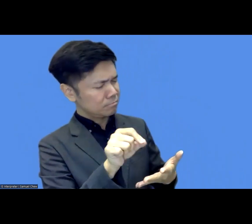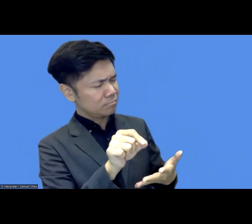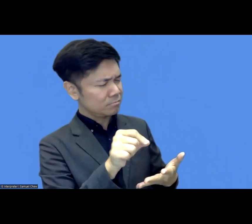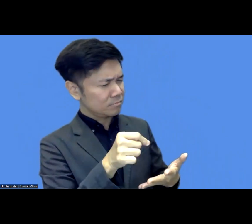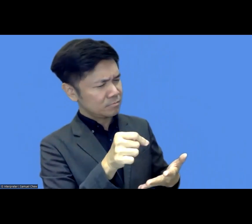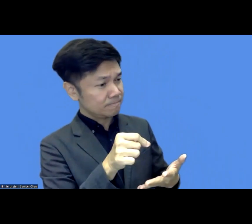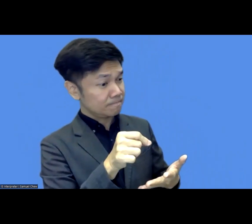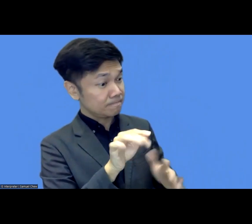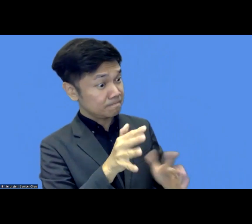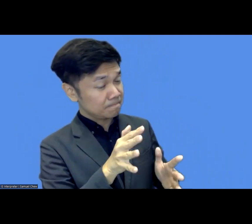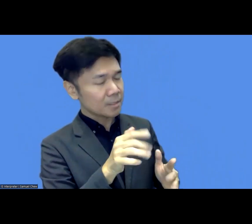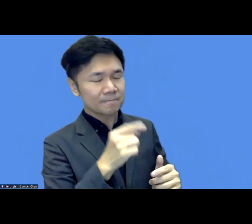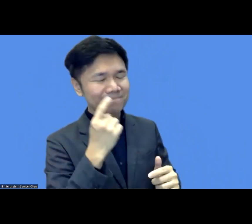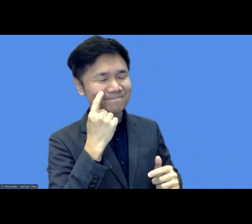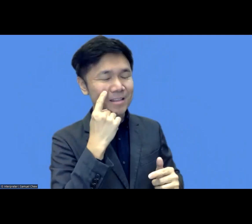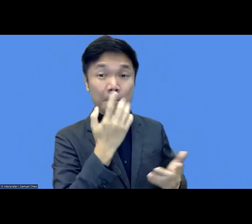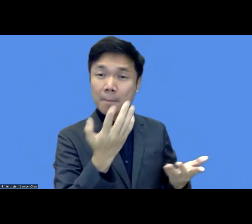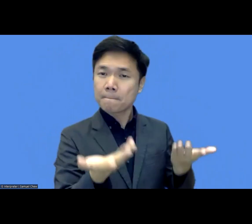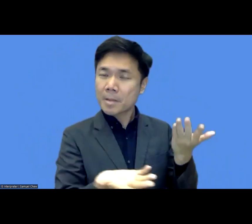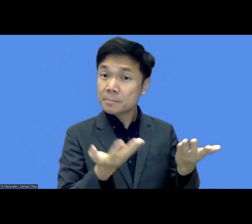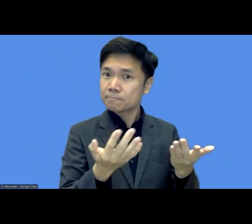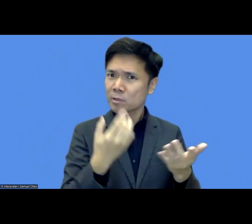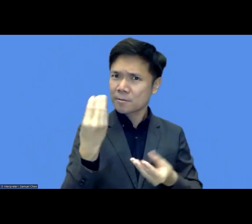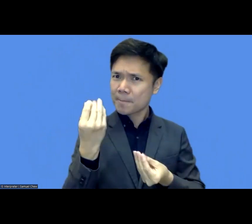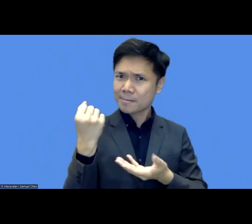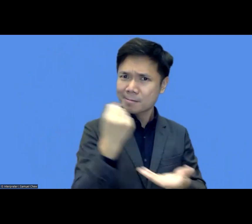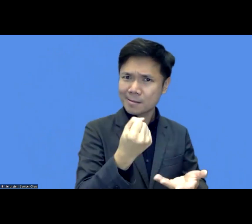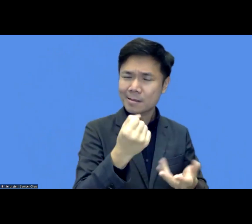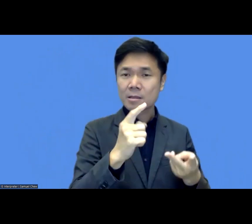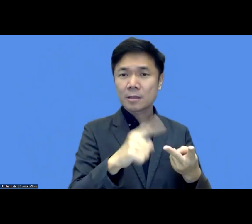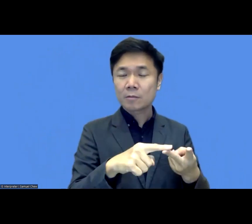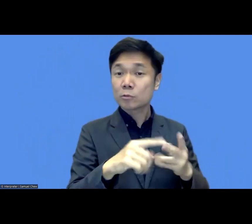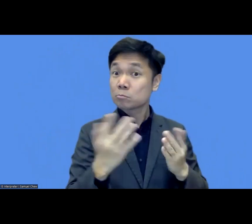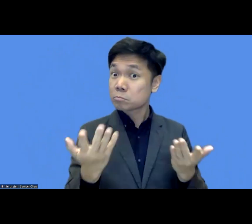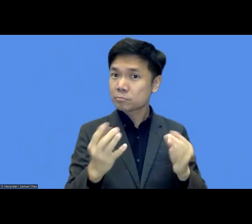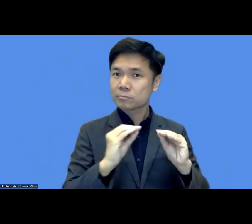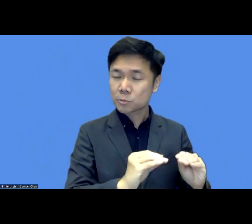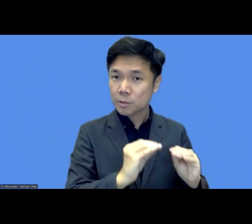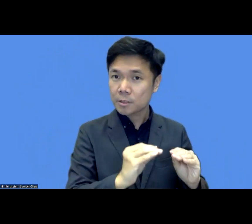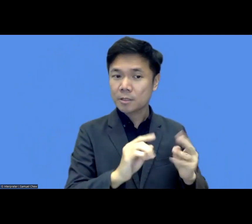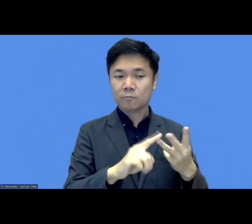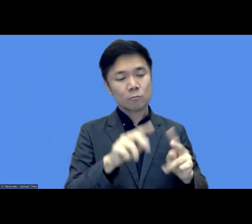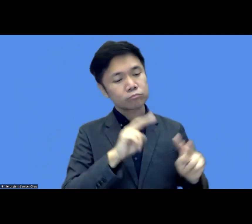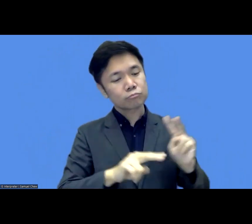con discapacidades a través de, no sé, por ejemplo, comprar servicios, a través de